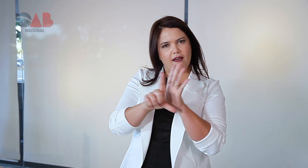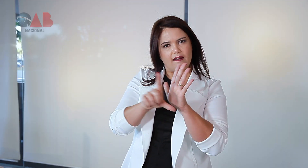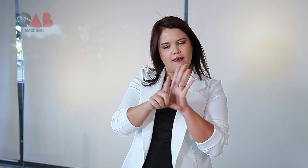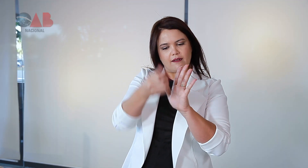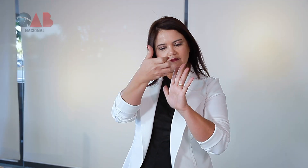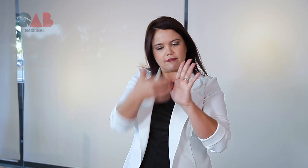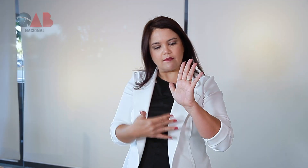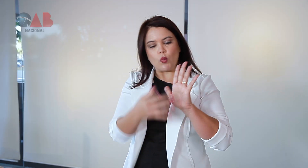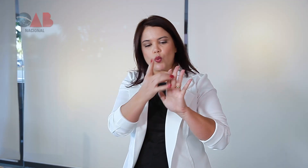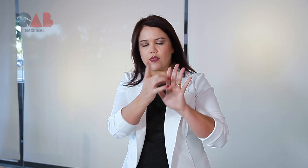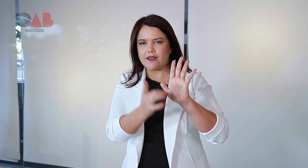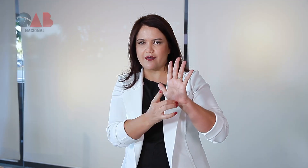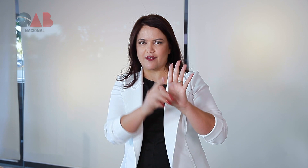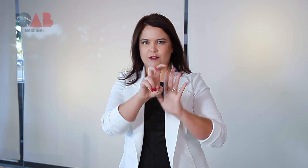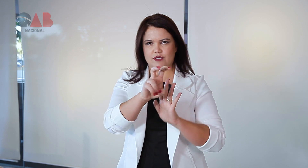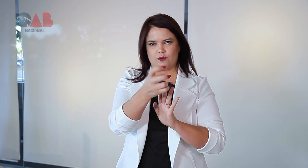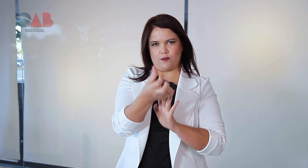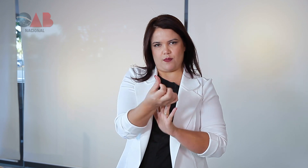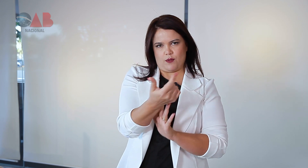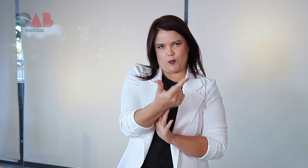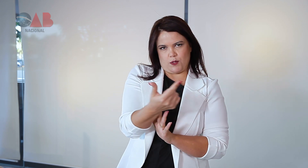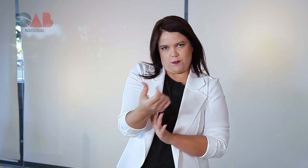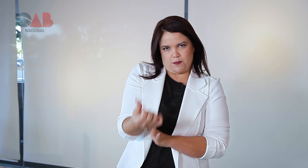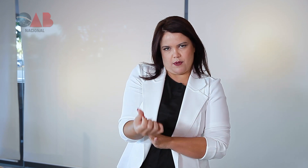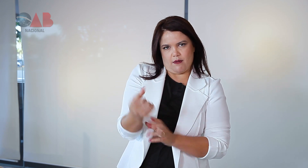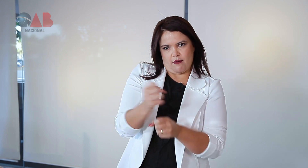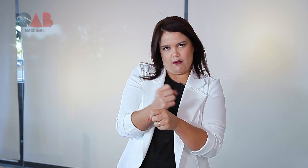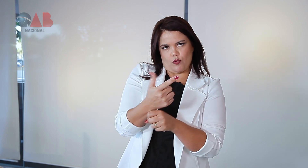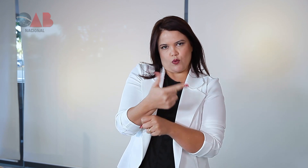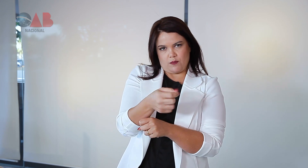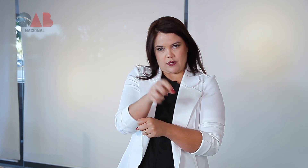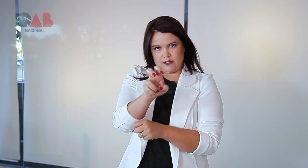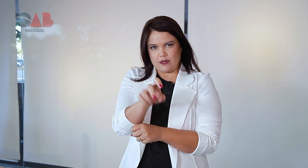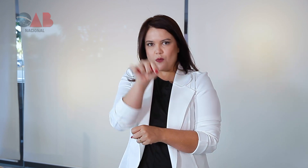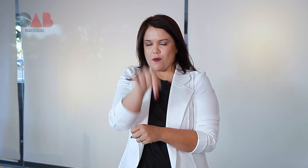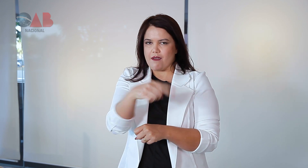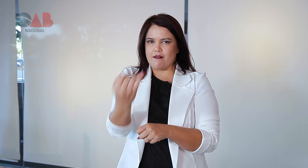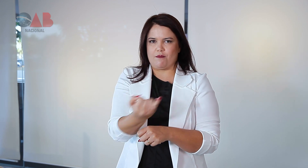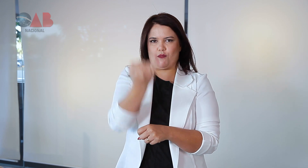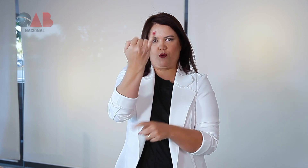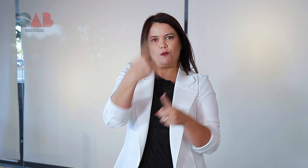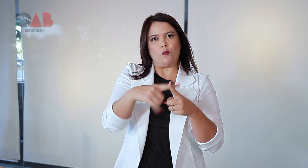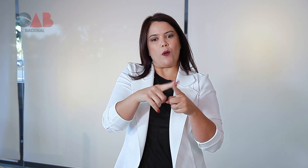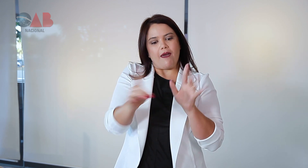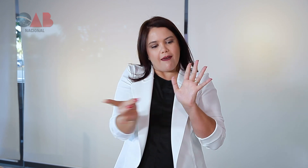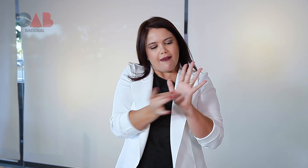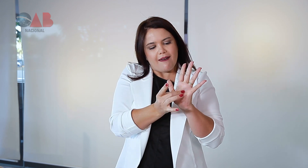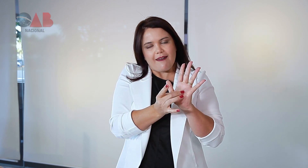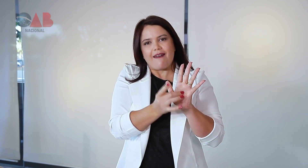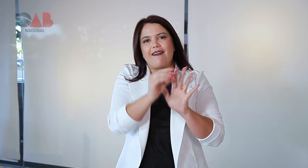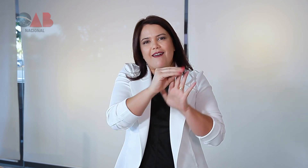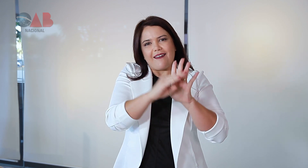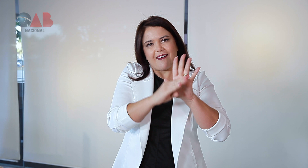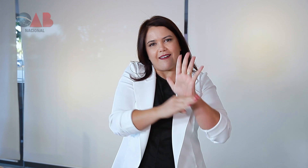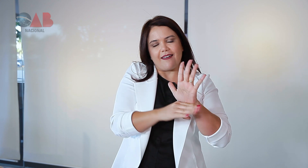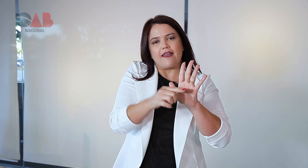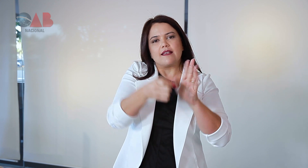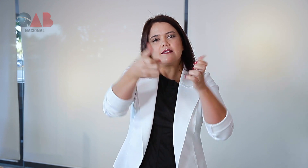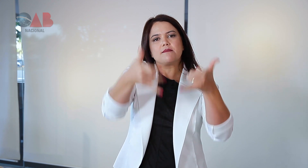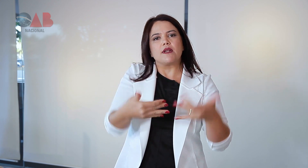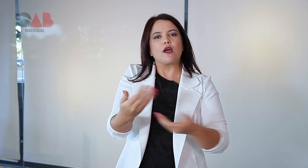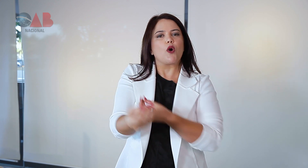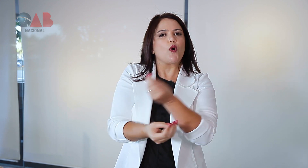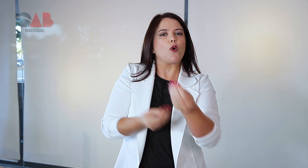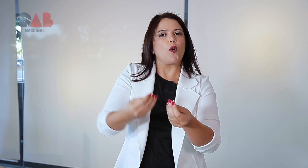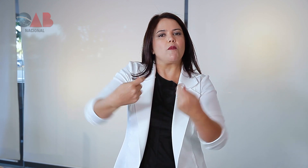Nós temos a lei e o decreto 5626, nos quais foram muito importantes, que garantem e